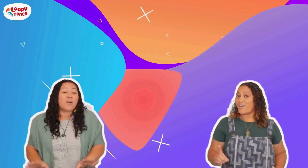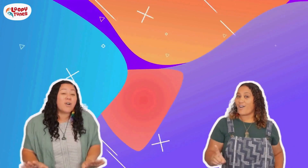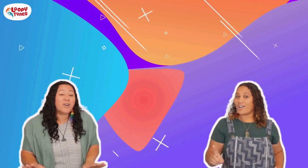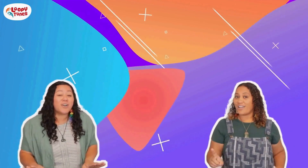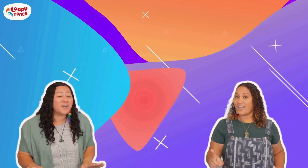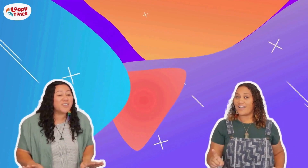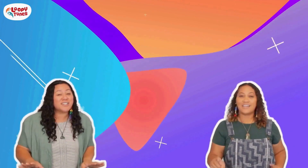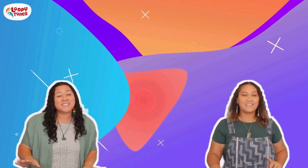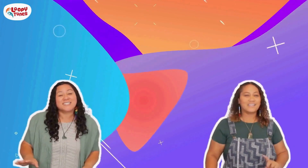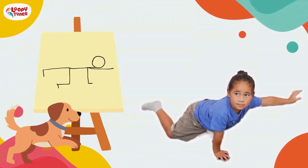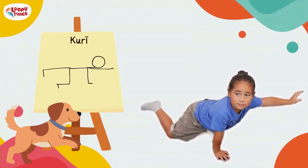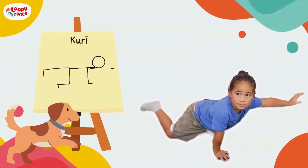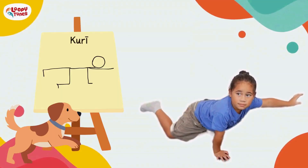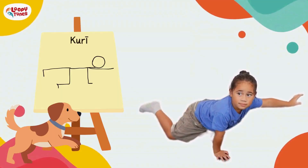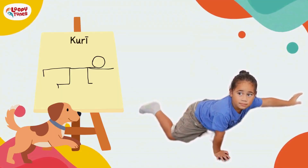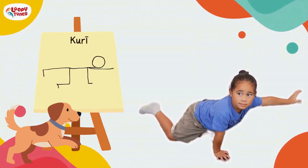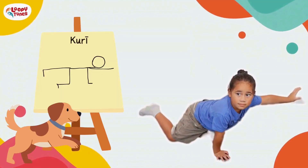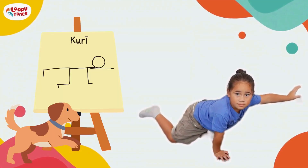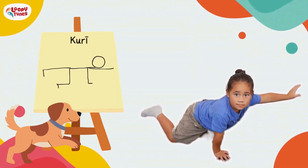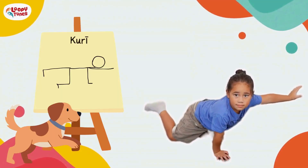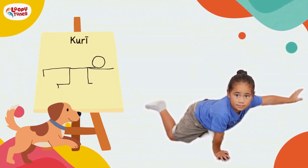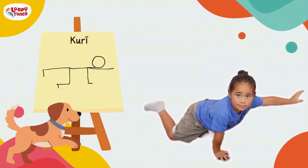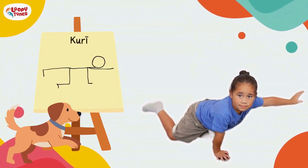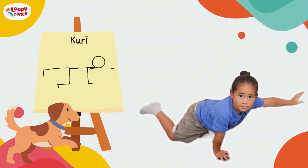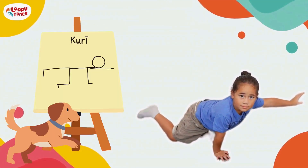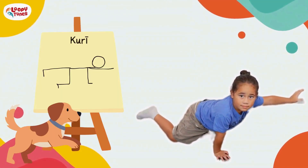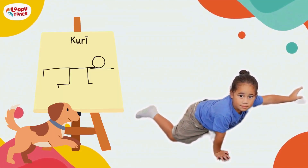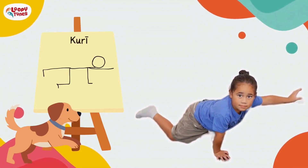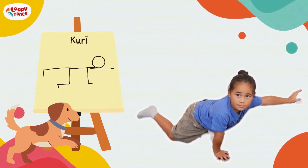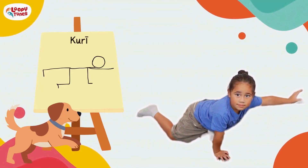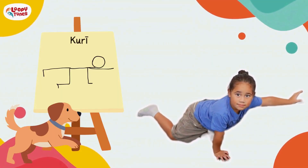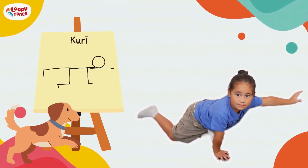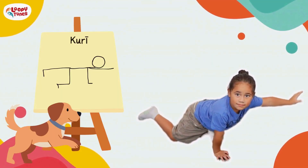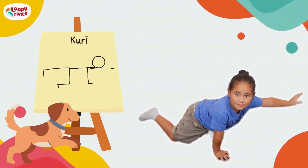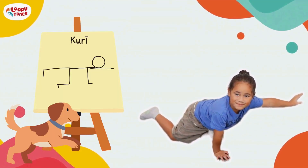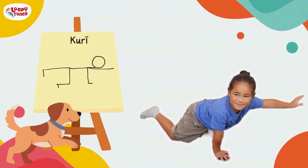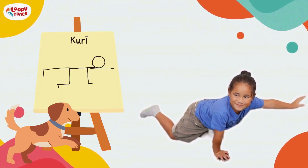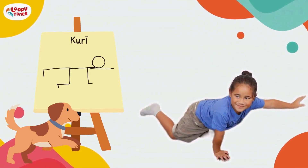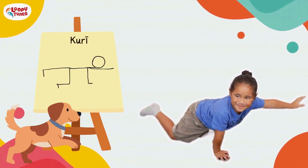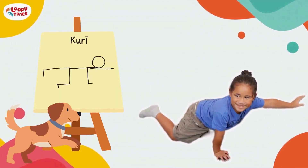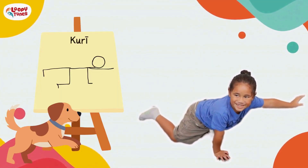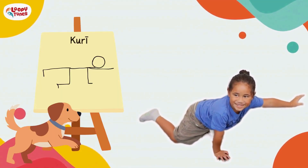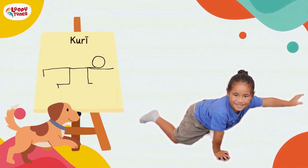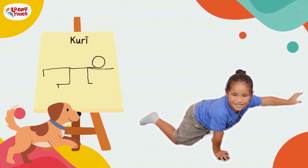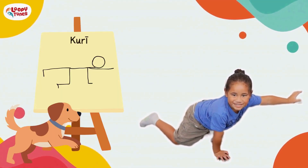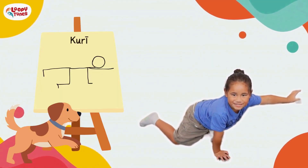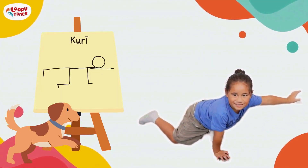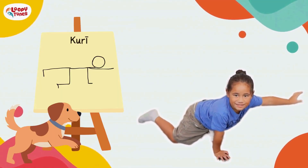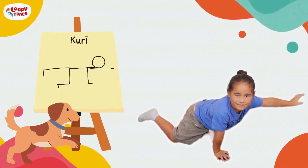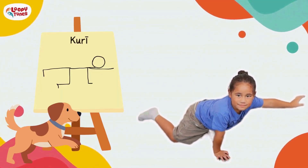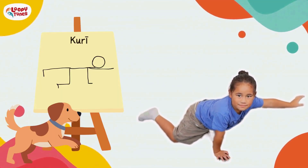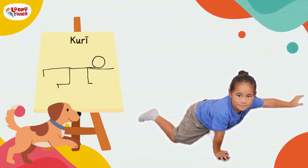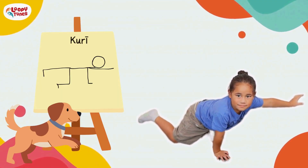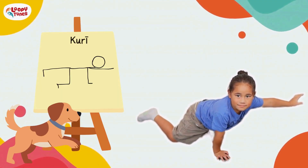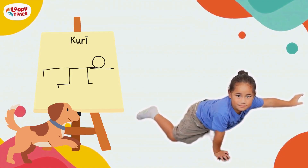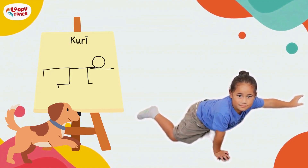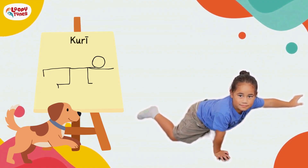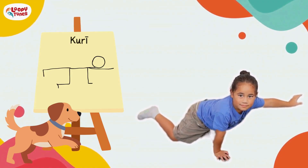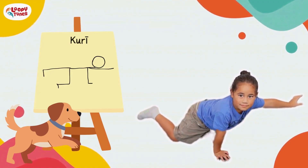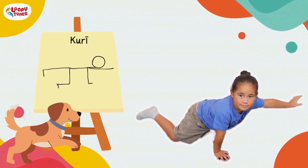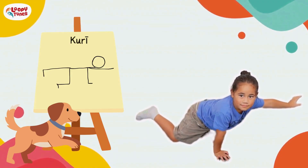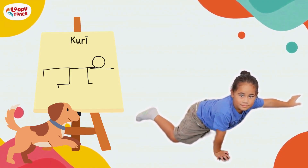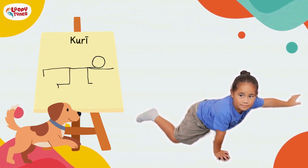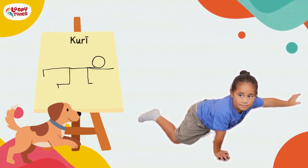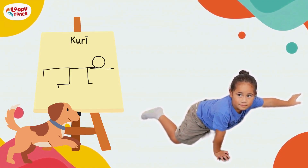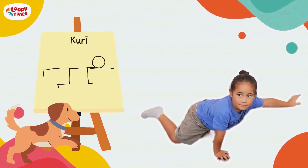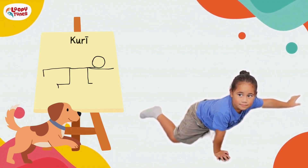to fall. Okay, here's our last one. It's my favorite. It's our kuri, our running dog. You need to go on all